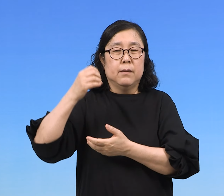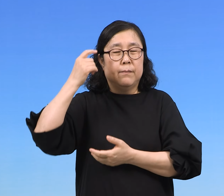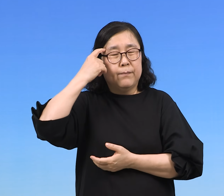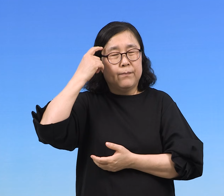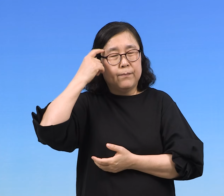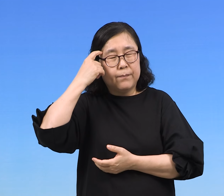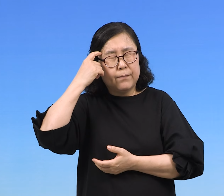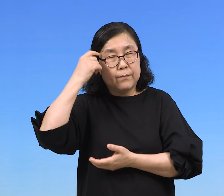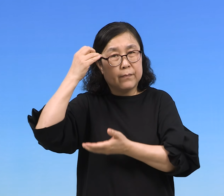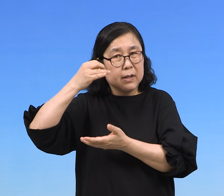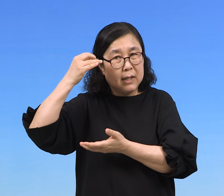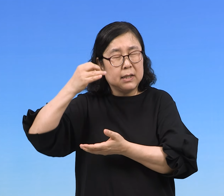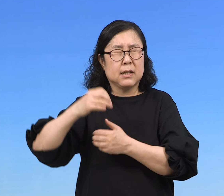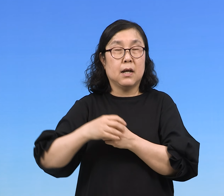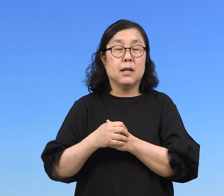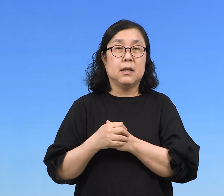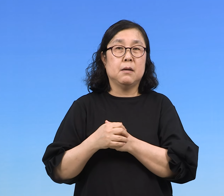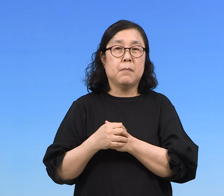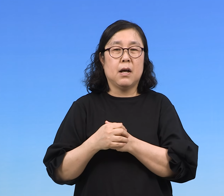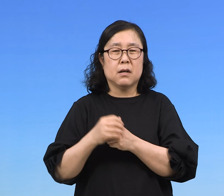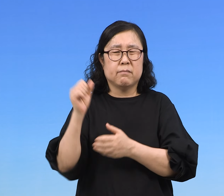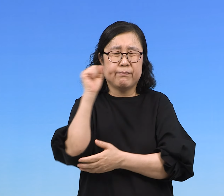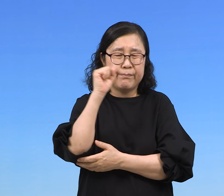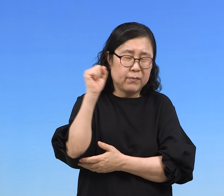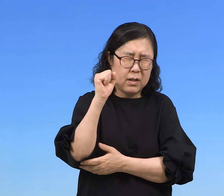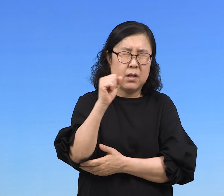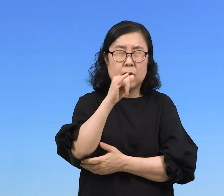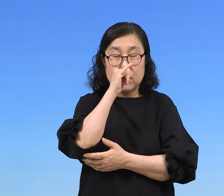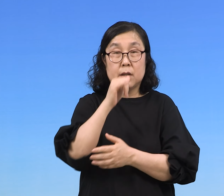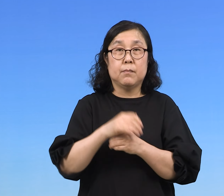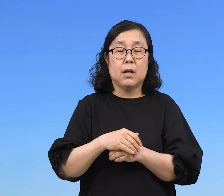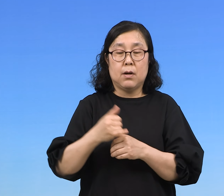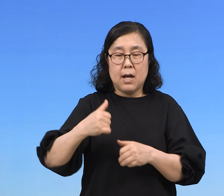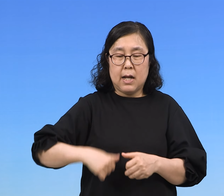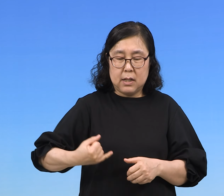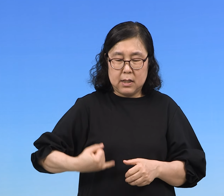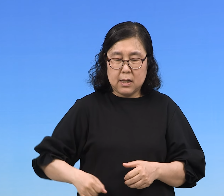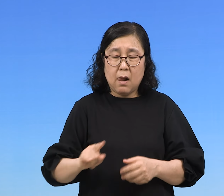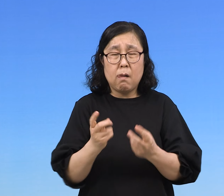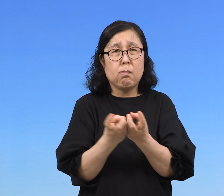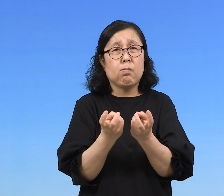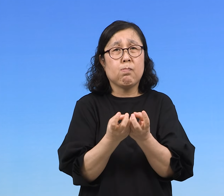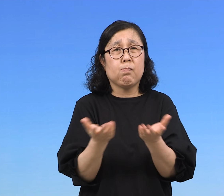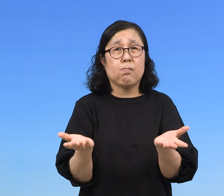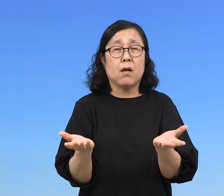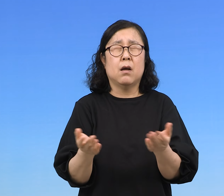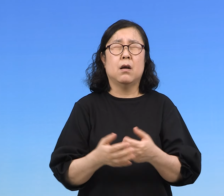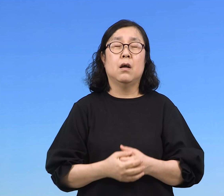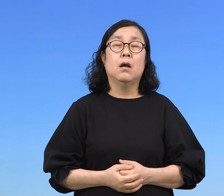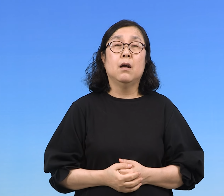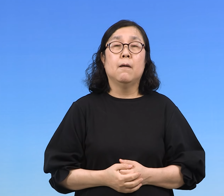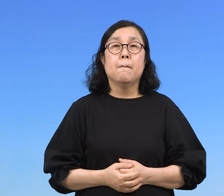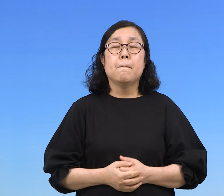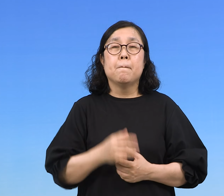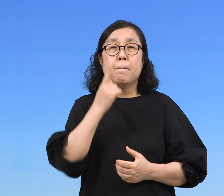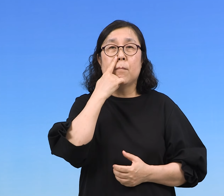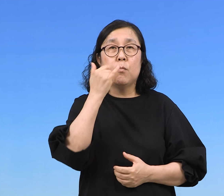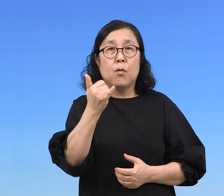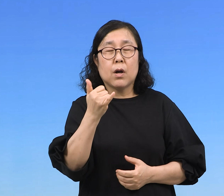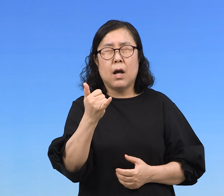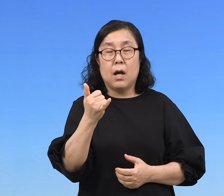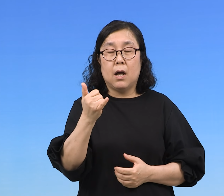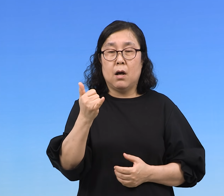가치관이 지금 뿌리부터 흔들리고 있는 시대입니다. 아버지, 우리 아들, 우리 딸 어떻게 해야 됩니까? 아버지, 우리